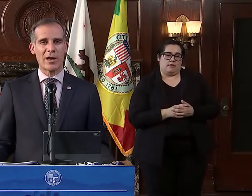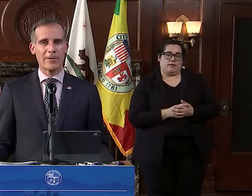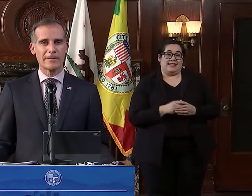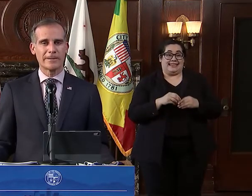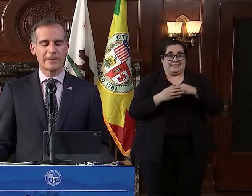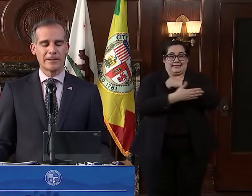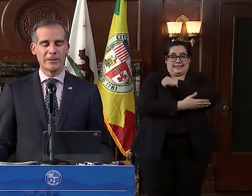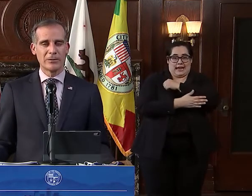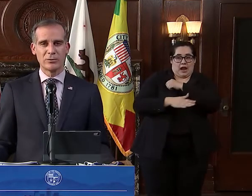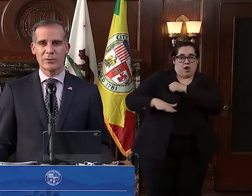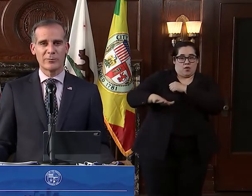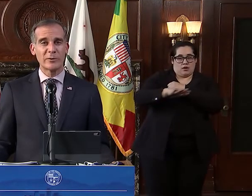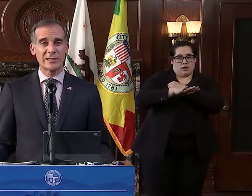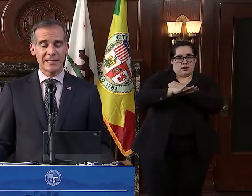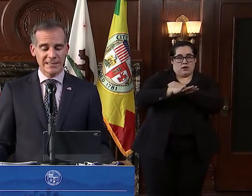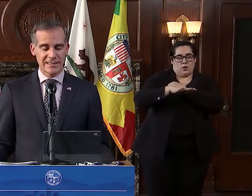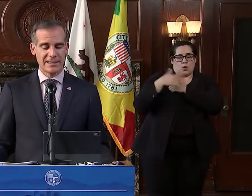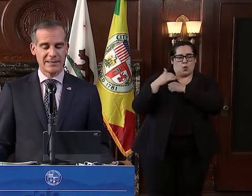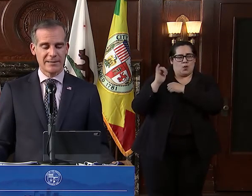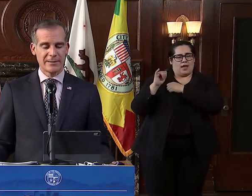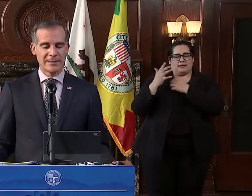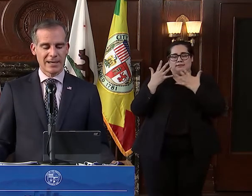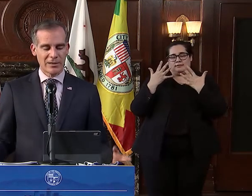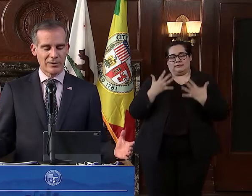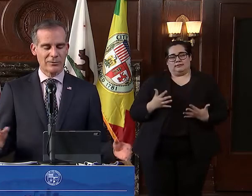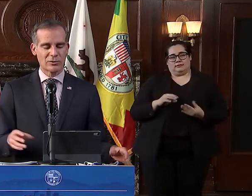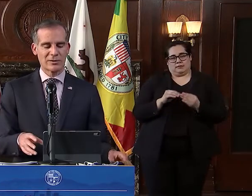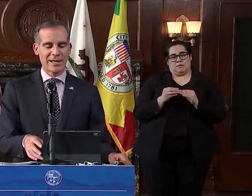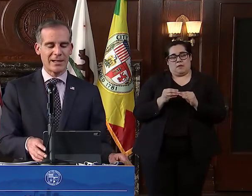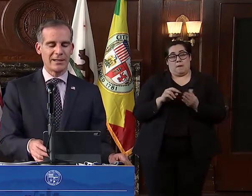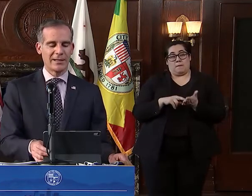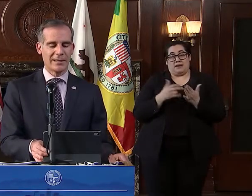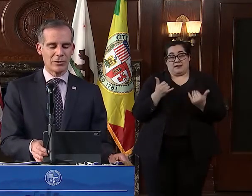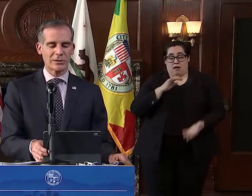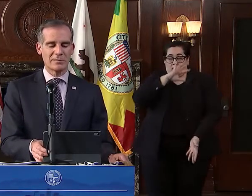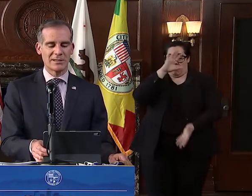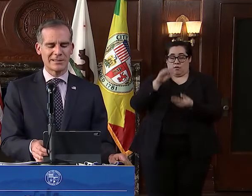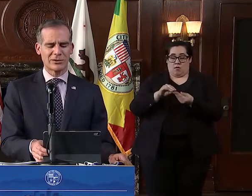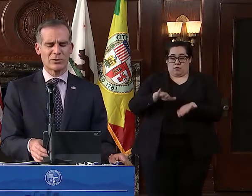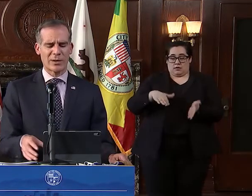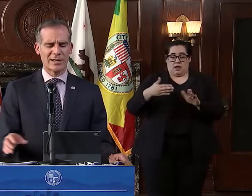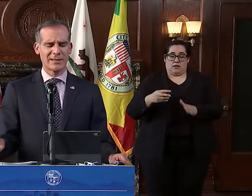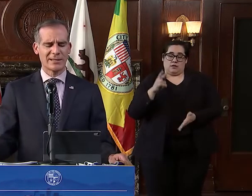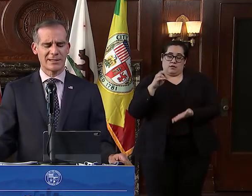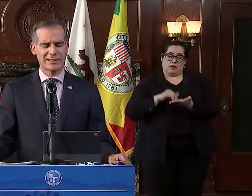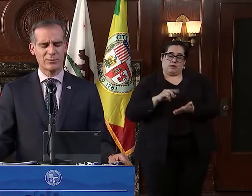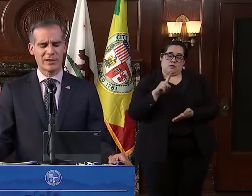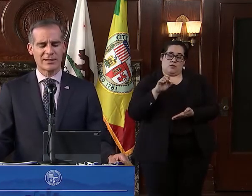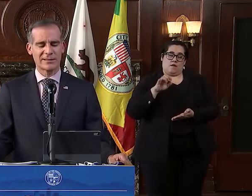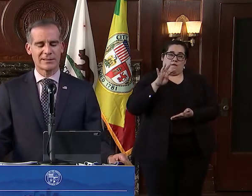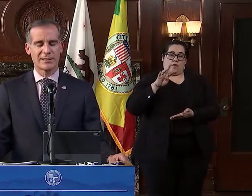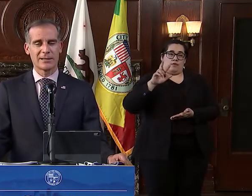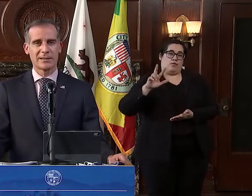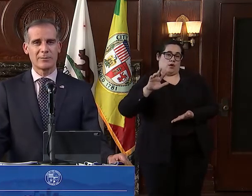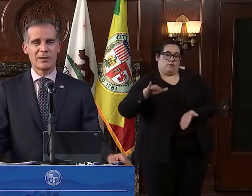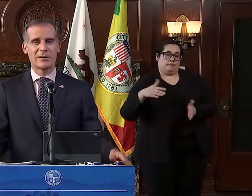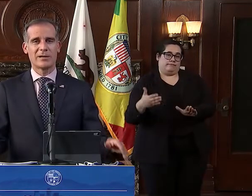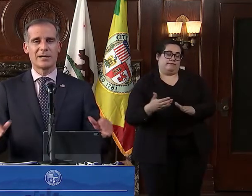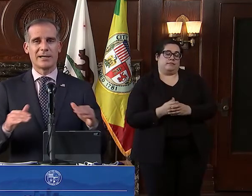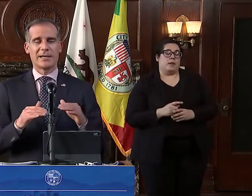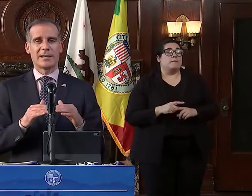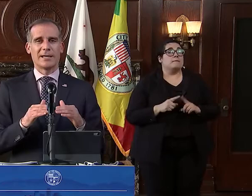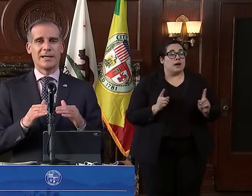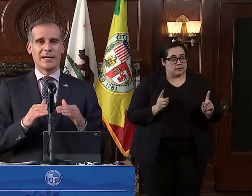el condado. Un número muy triste, llegando a un total de 2,143 muertes.